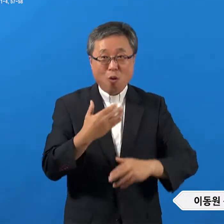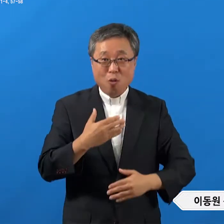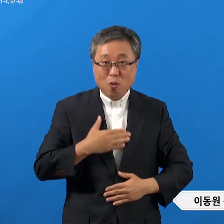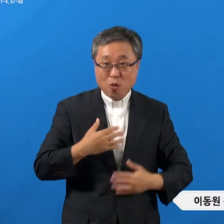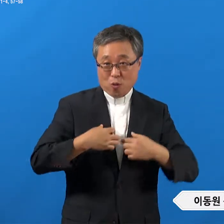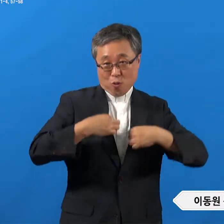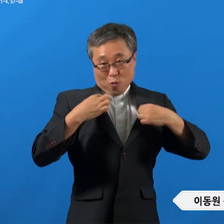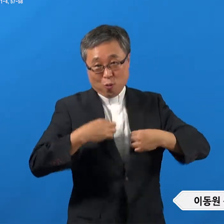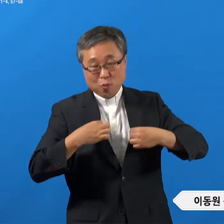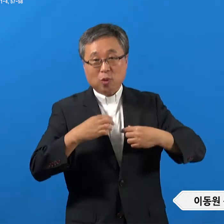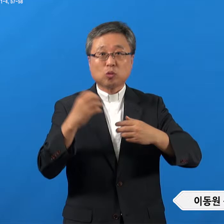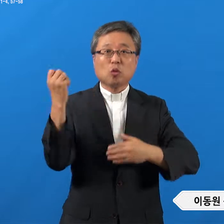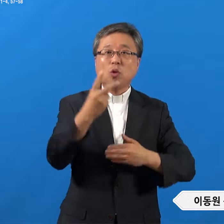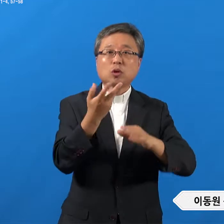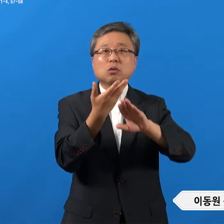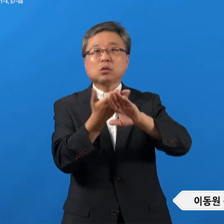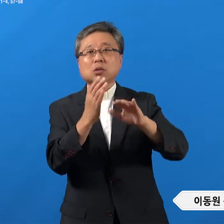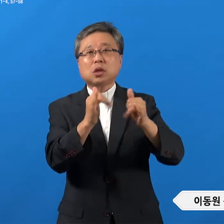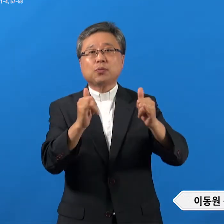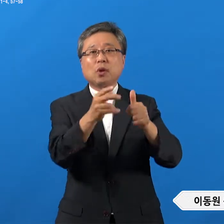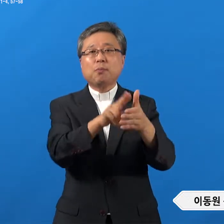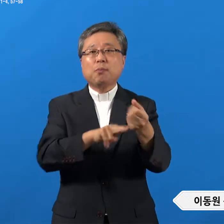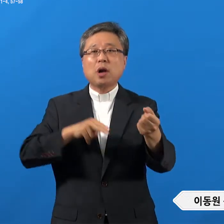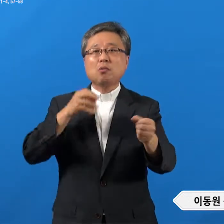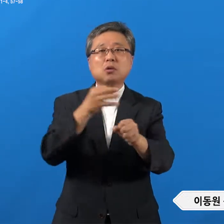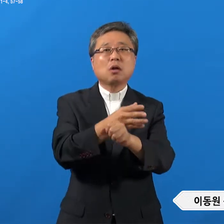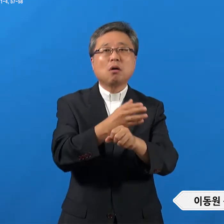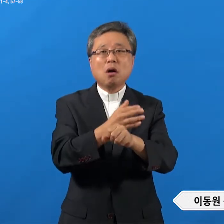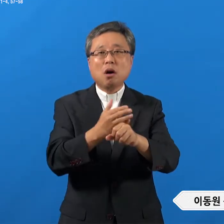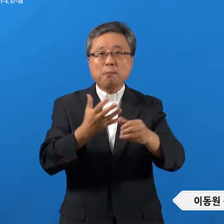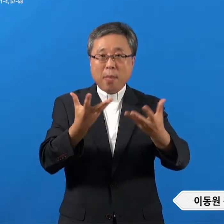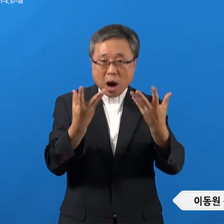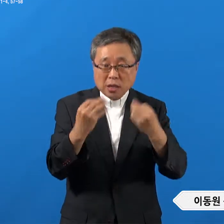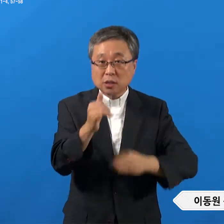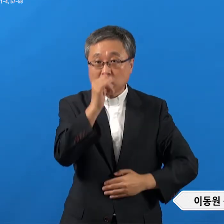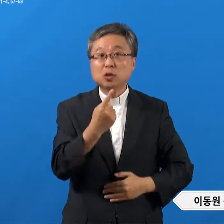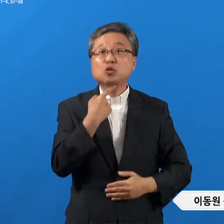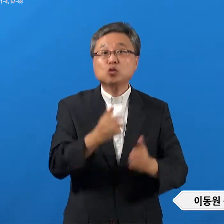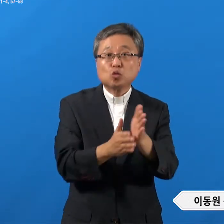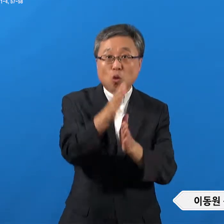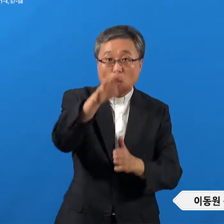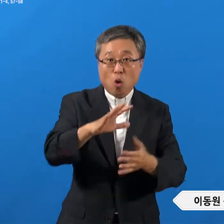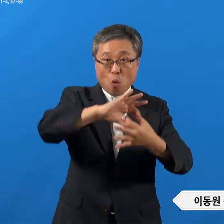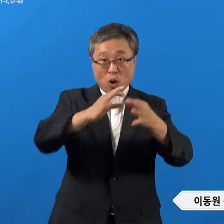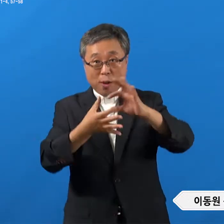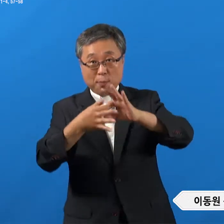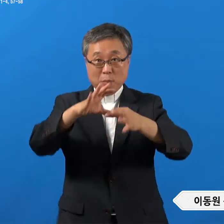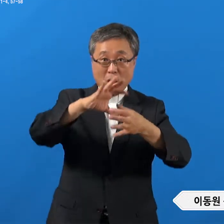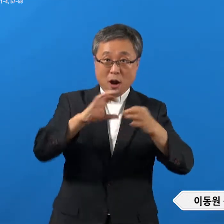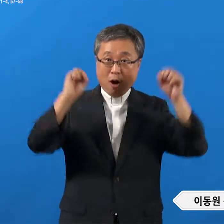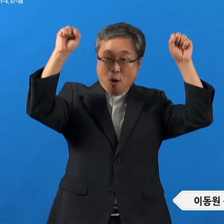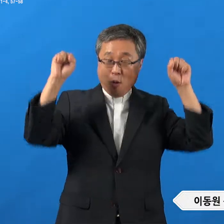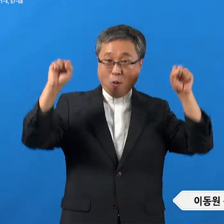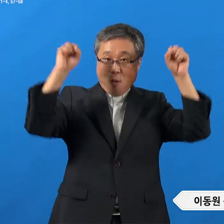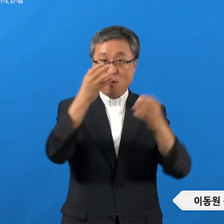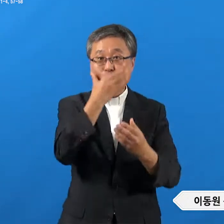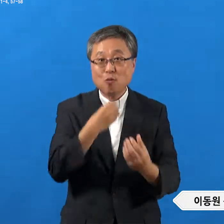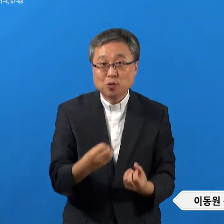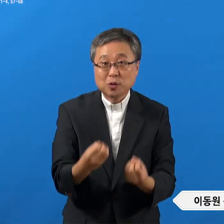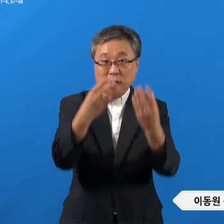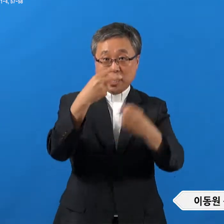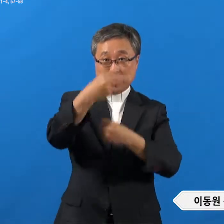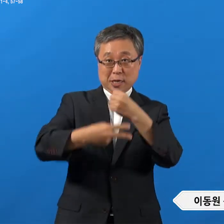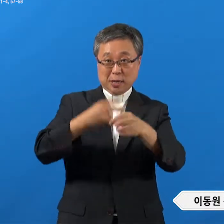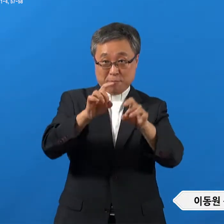부르기아를 통한 인신매매가 성행하고 있던 도시였습니다. 이 도시에서는 올림픽에 버금가는 스포츠 축제가